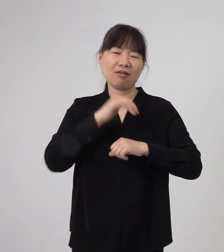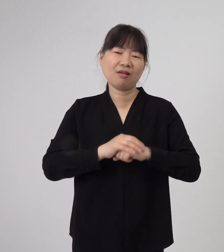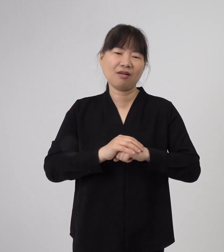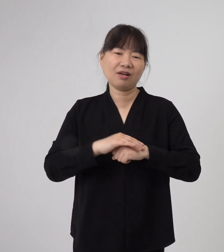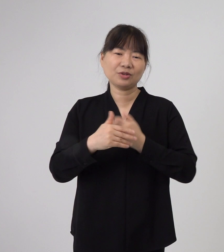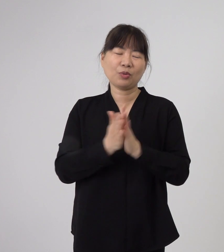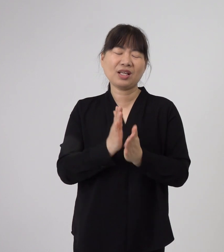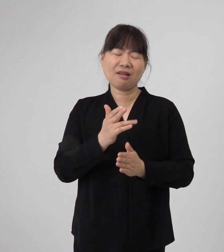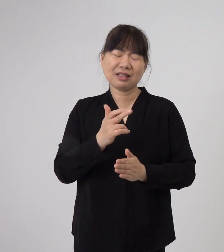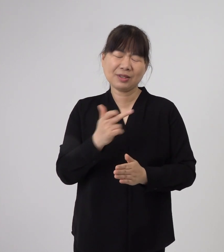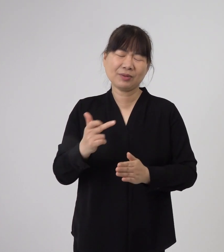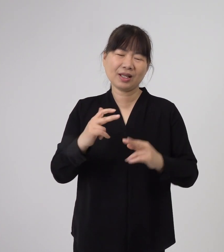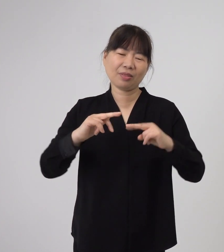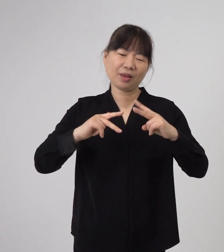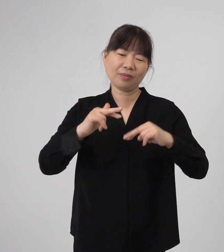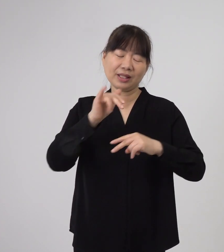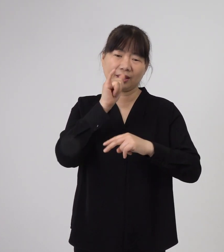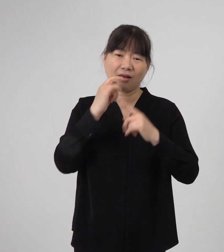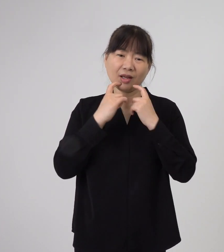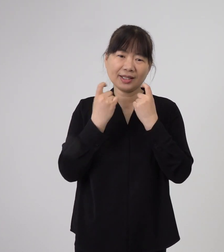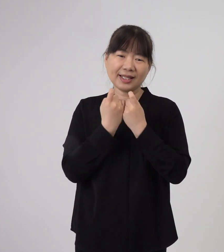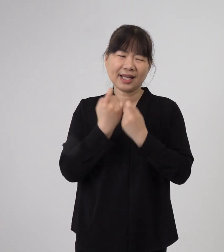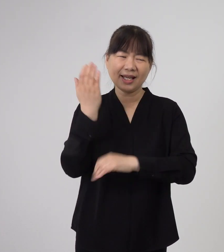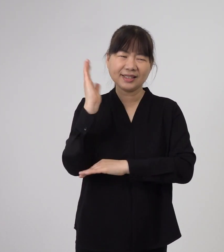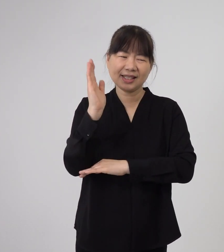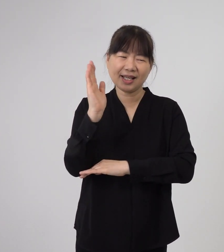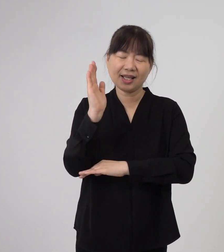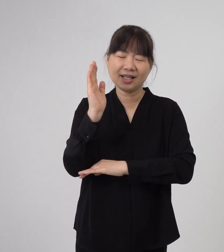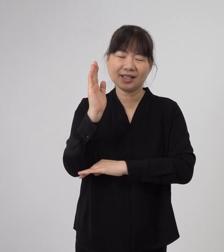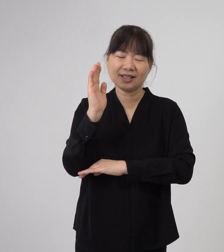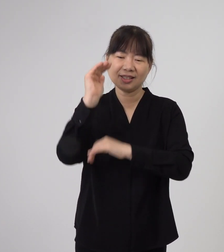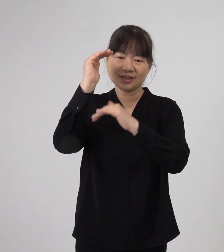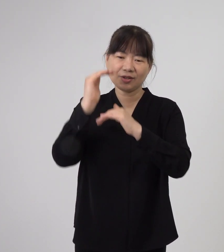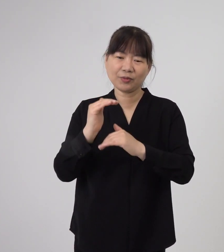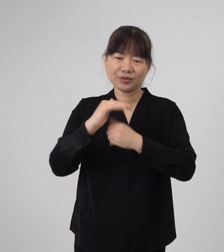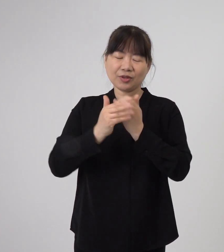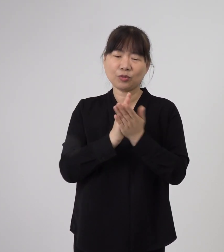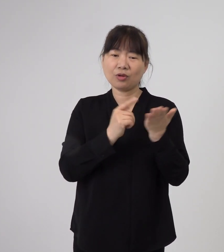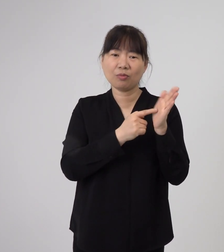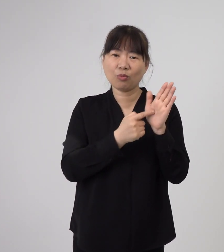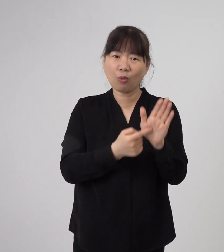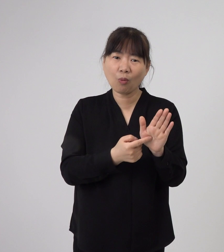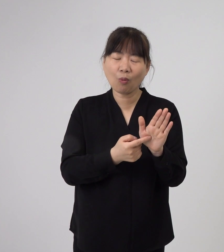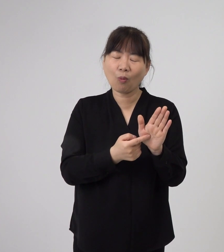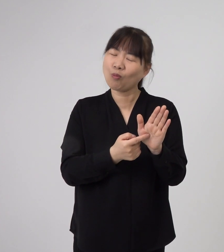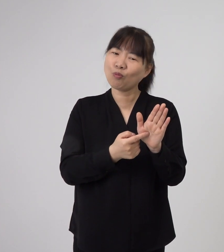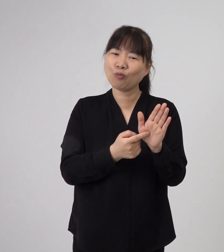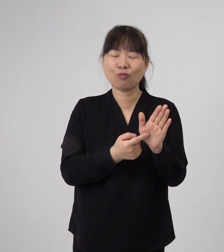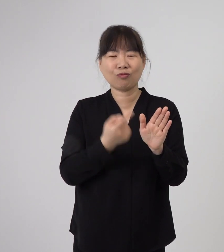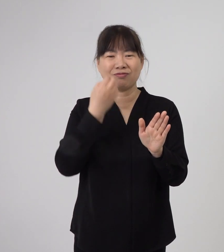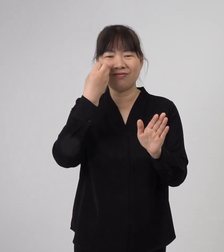크게 다투니라. 개인사의 싸움을 성경에 그렇게 명시한 대목이 참 특이해요.